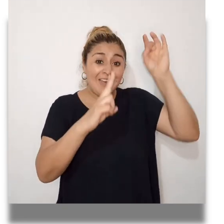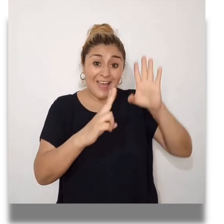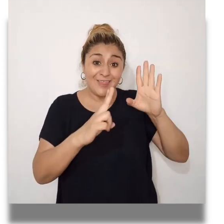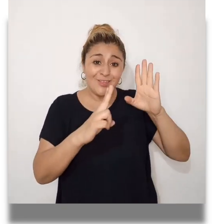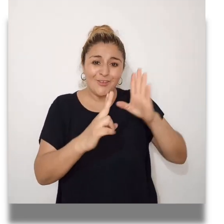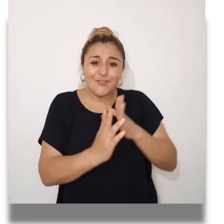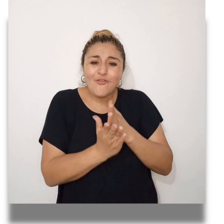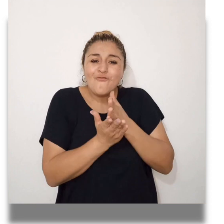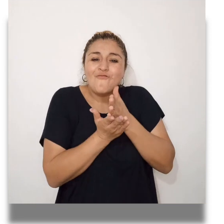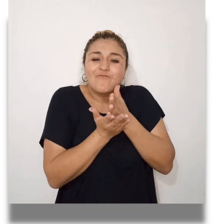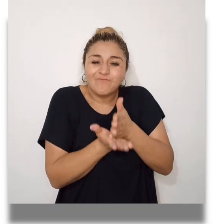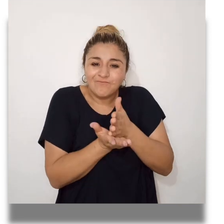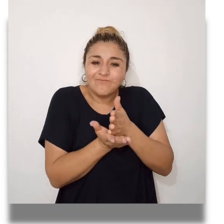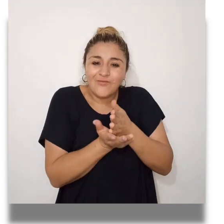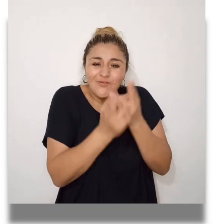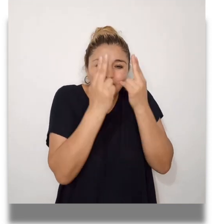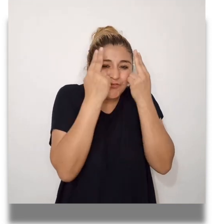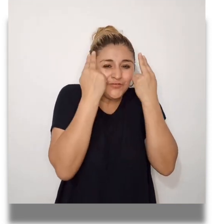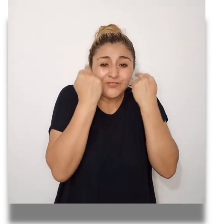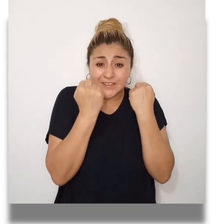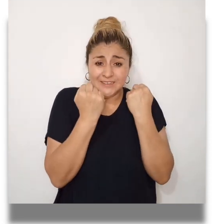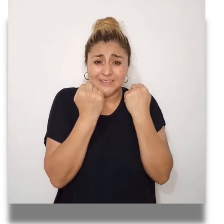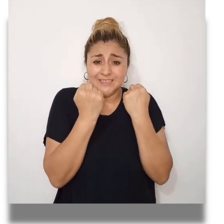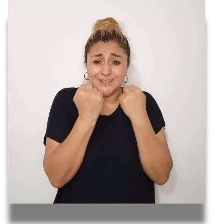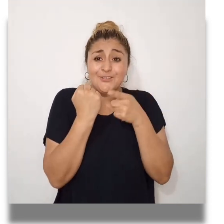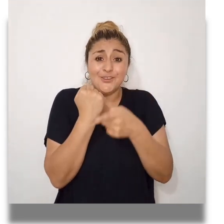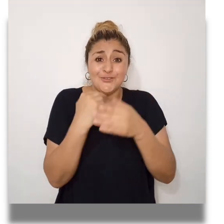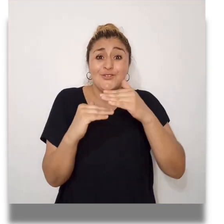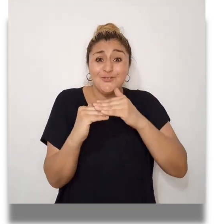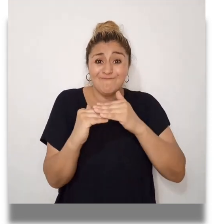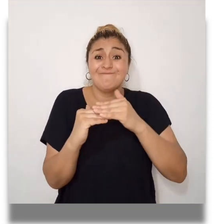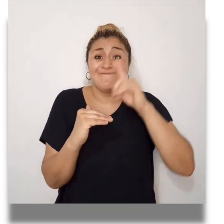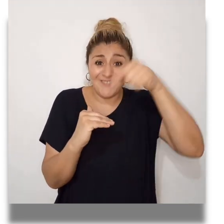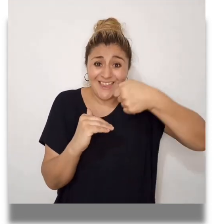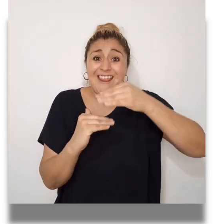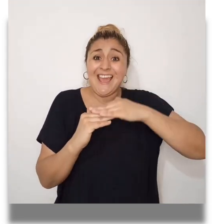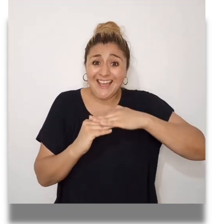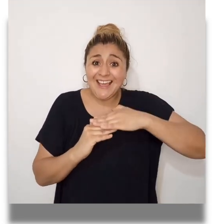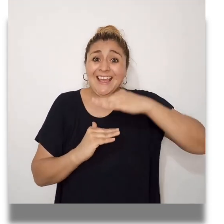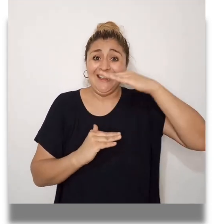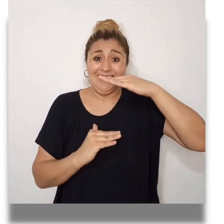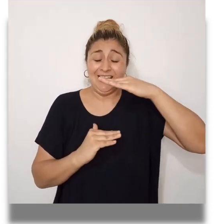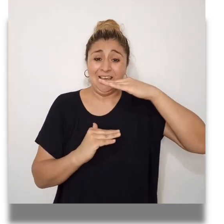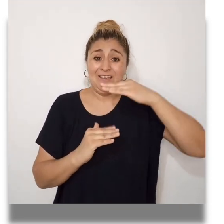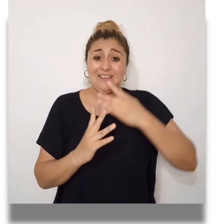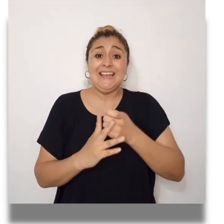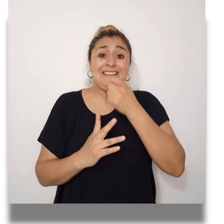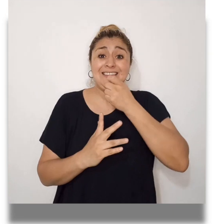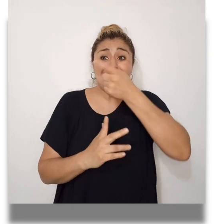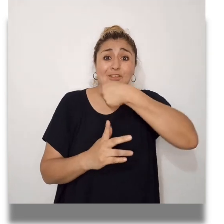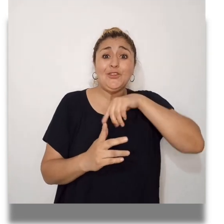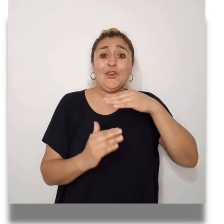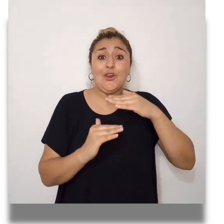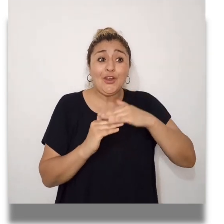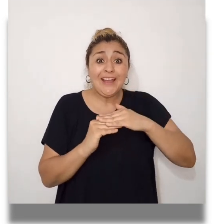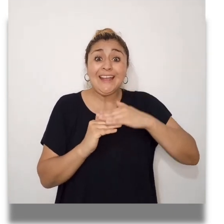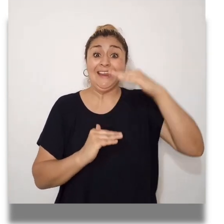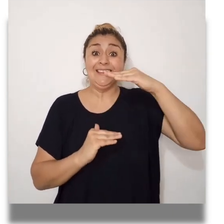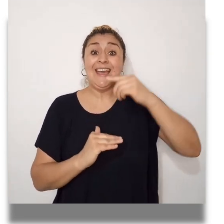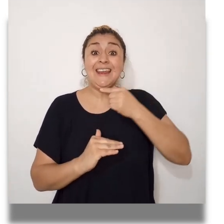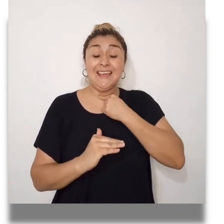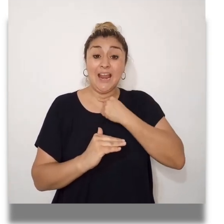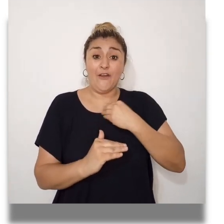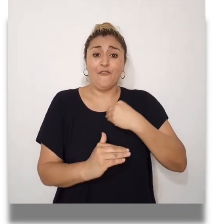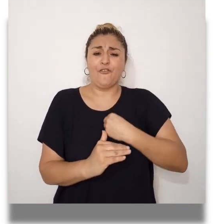de croissance sans la crainte de Dieu. No hay crecimiento sin temor de Dios. On va lire dans